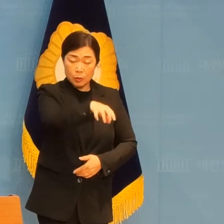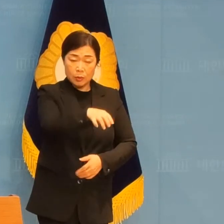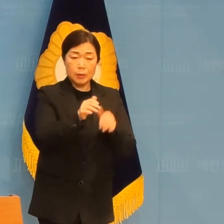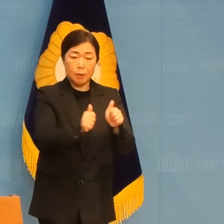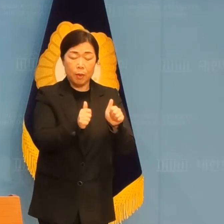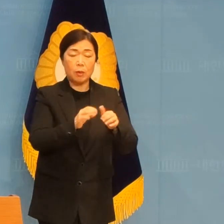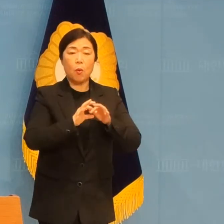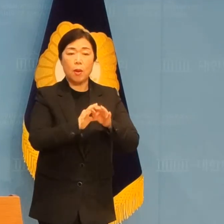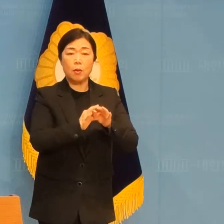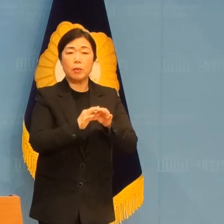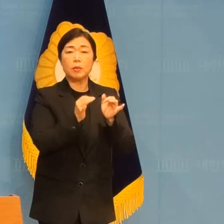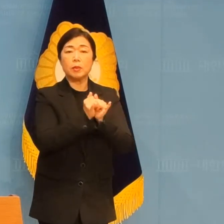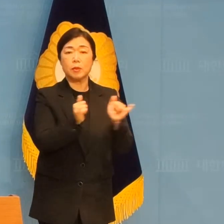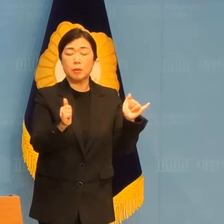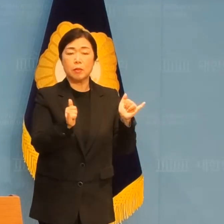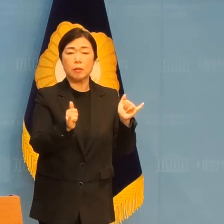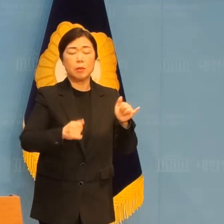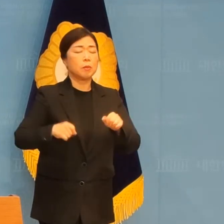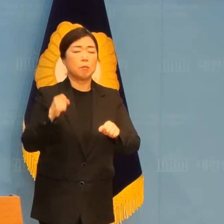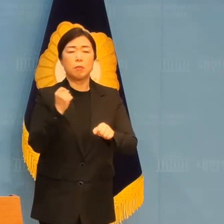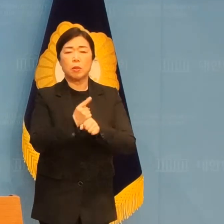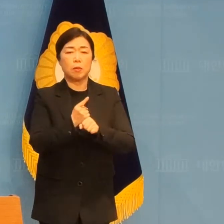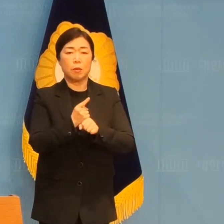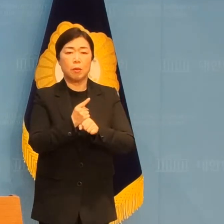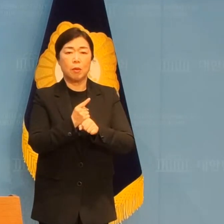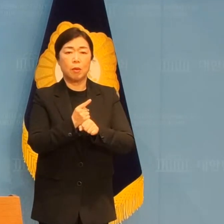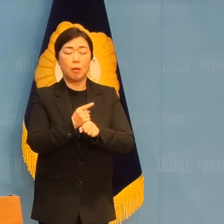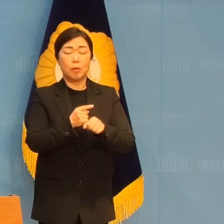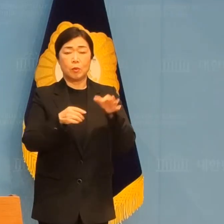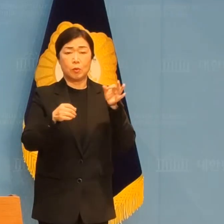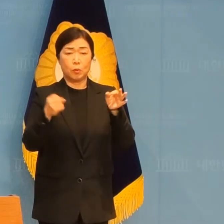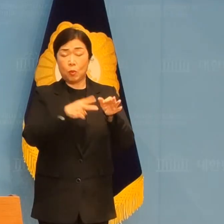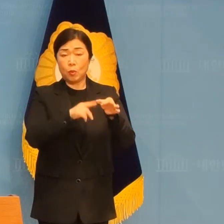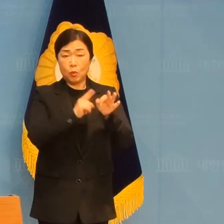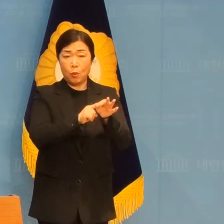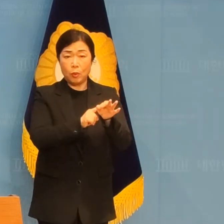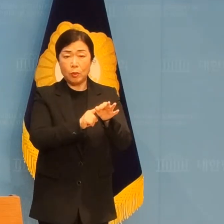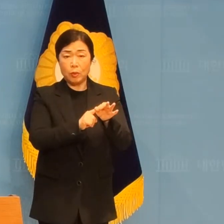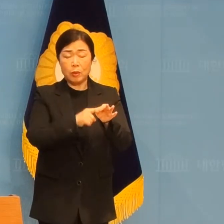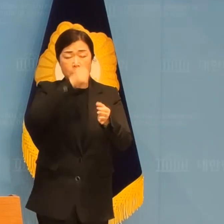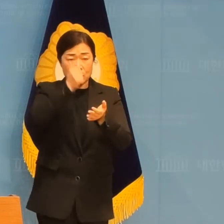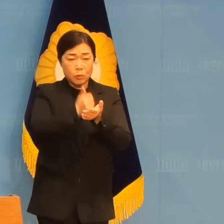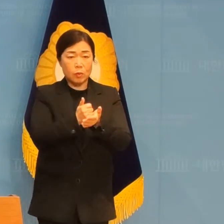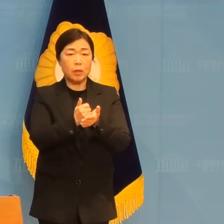요청했고 범죄자가 수백억 원을 그대로 가져갈 길이 열리고 있습니다.